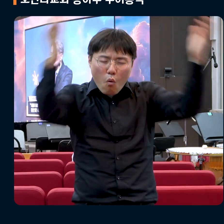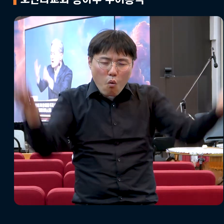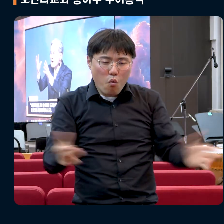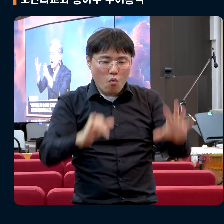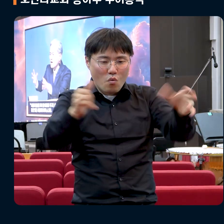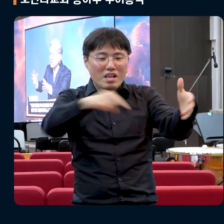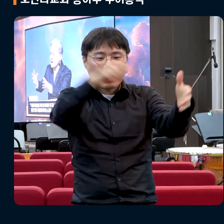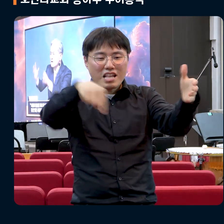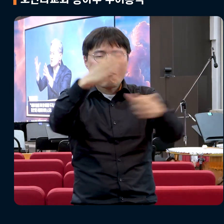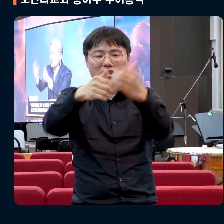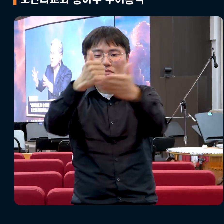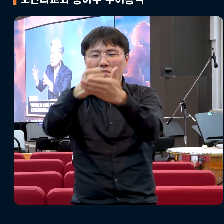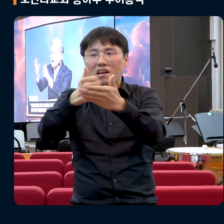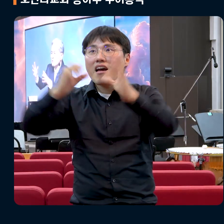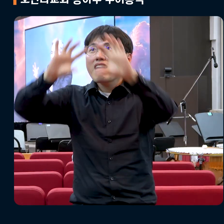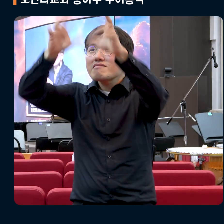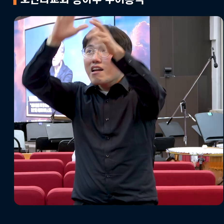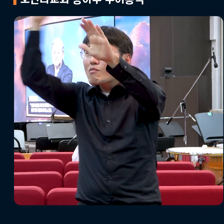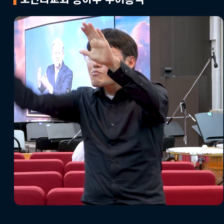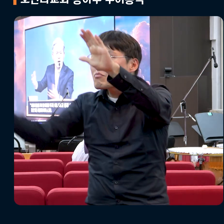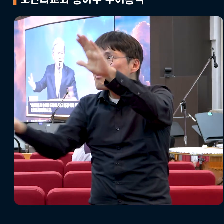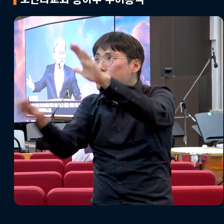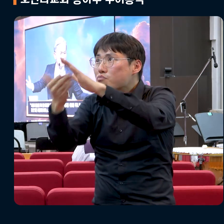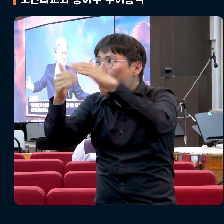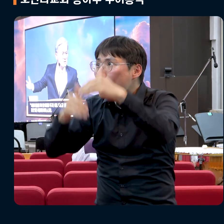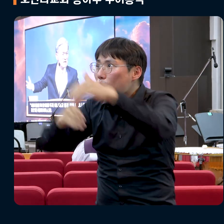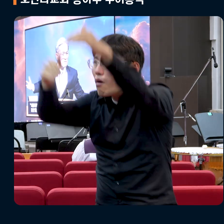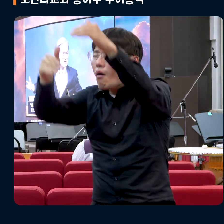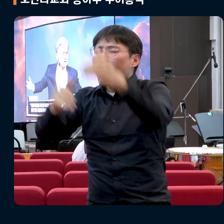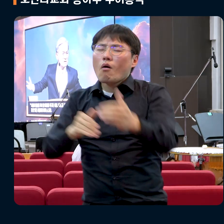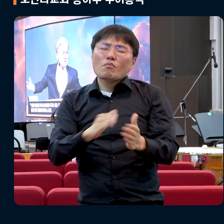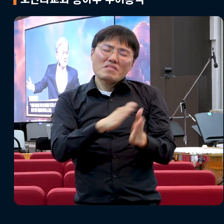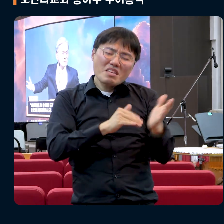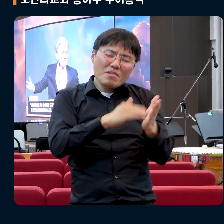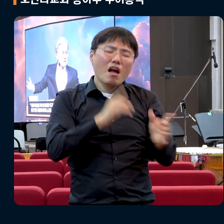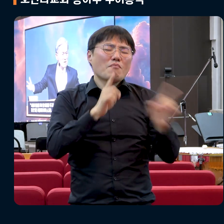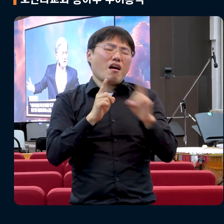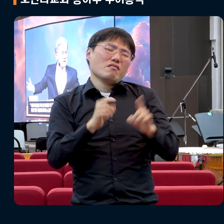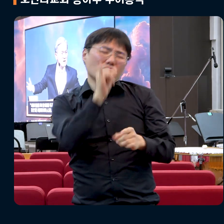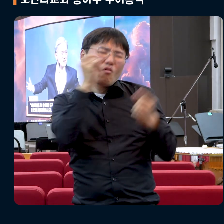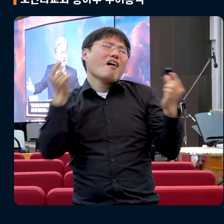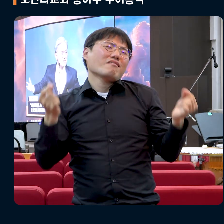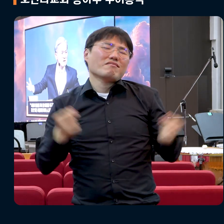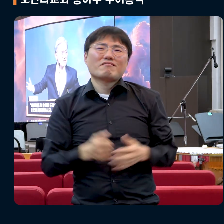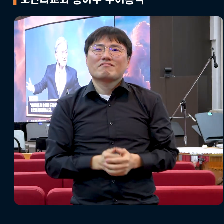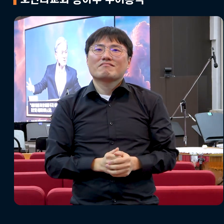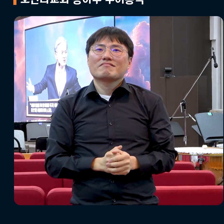온 세상 가운데 하나님의 나라를 세우는 곳으로 가고 있는지 기가 막힌 비밀을 말씀하시잖아요.